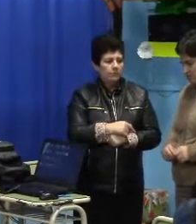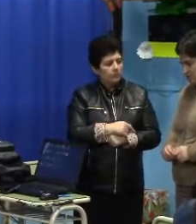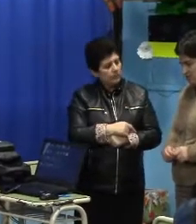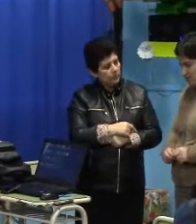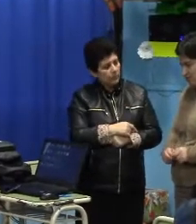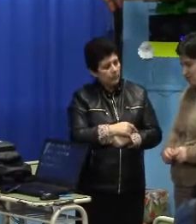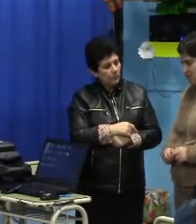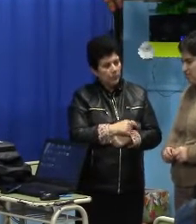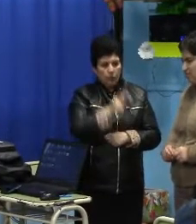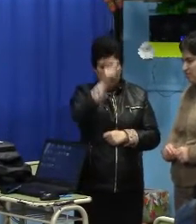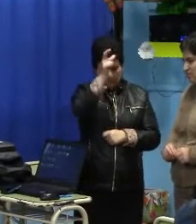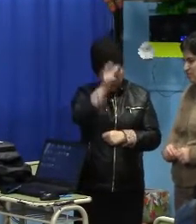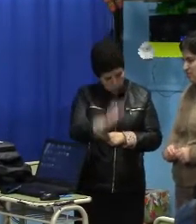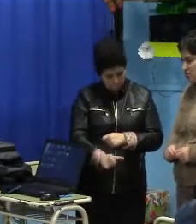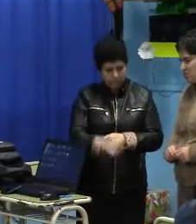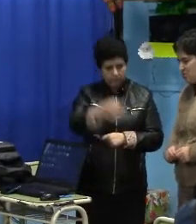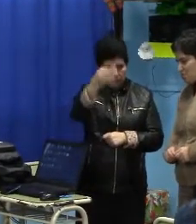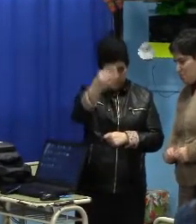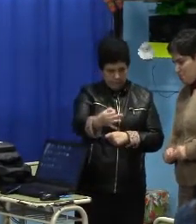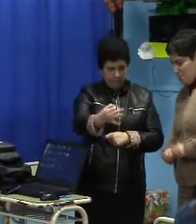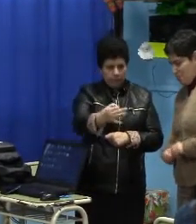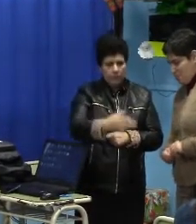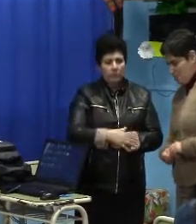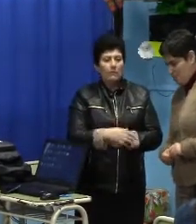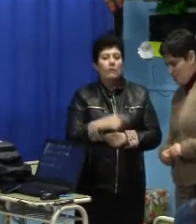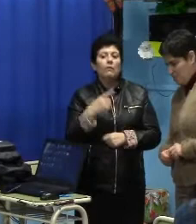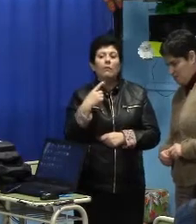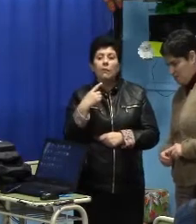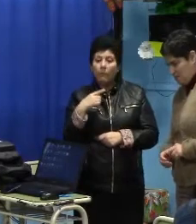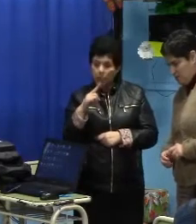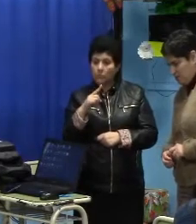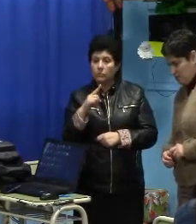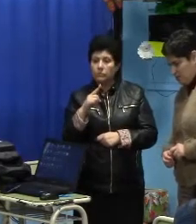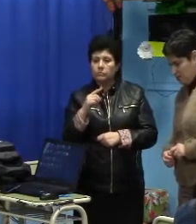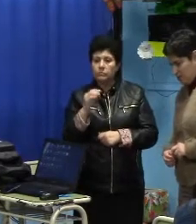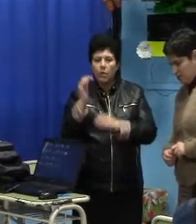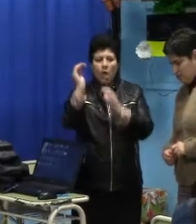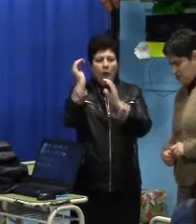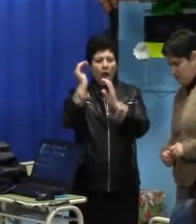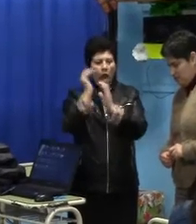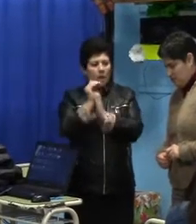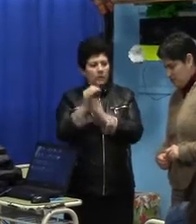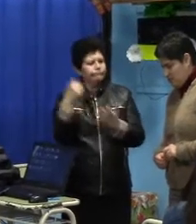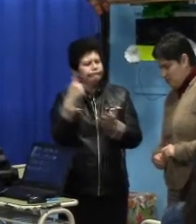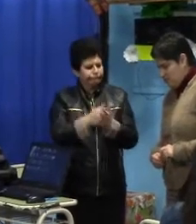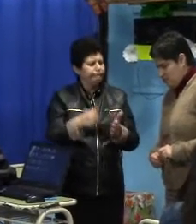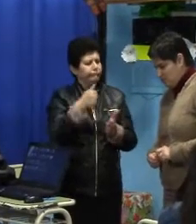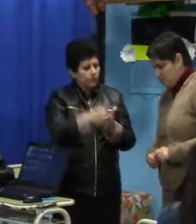como personas, ¿cierto? Sí. Bien. Pero a su vez también la iglesia tiene que hacer esfuerzo